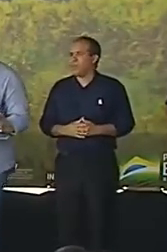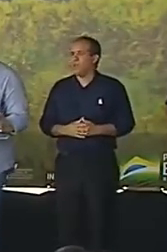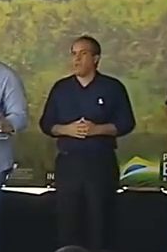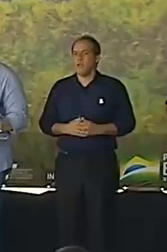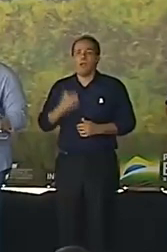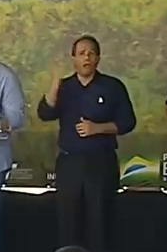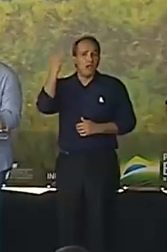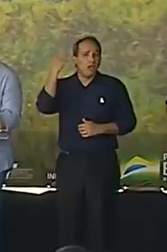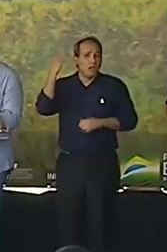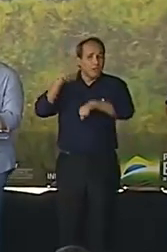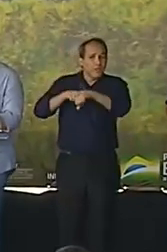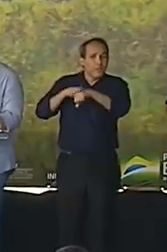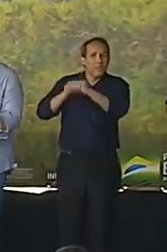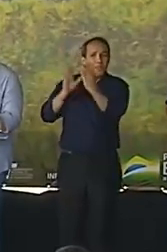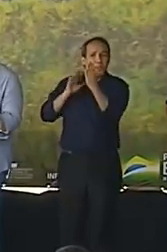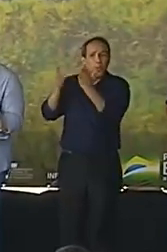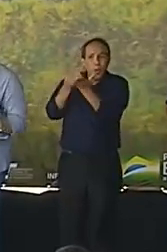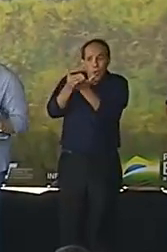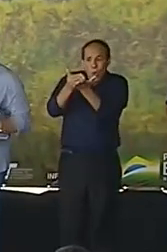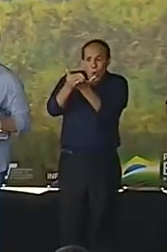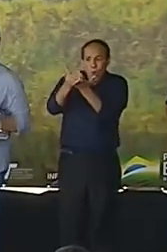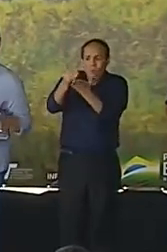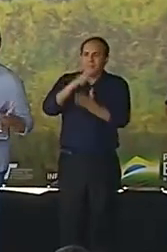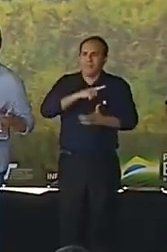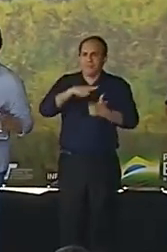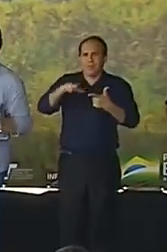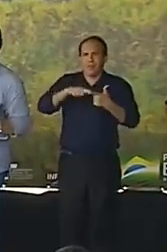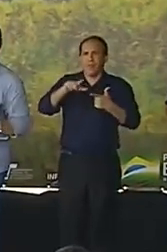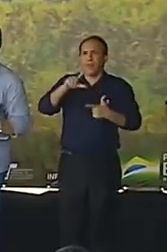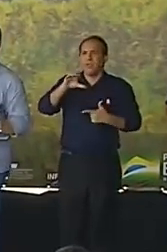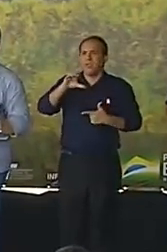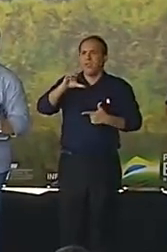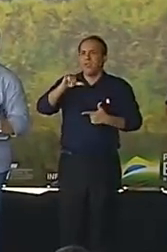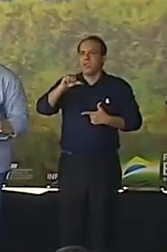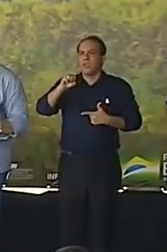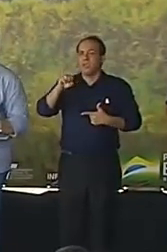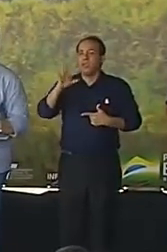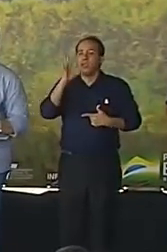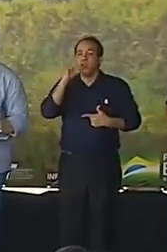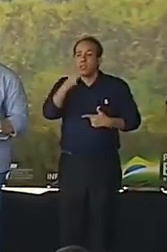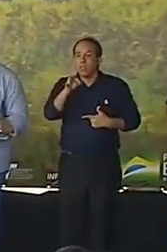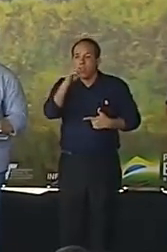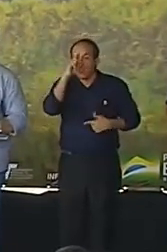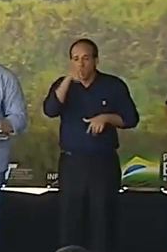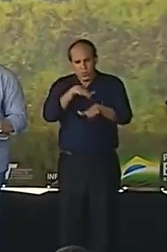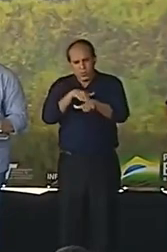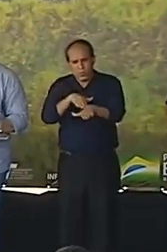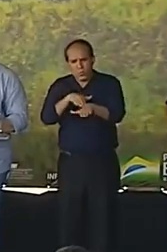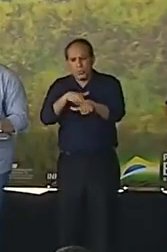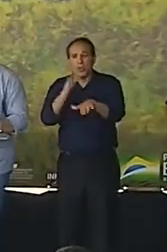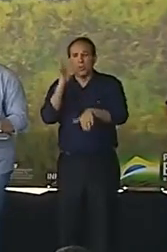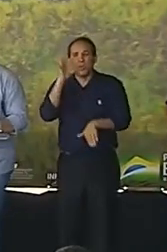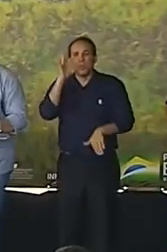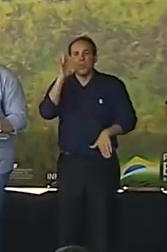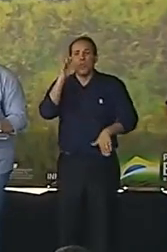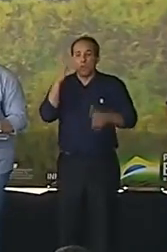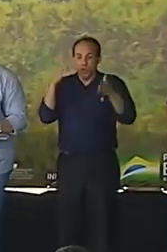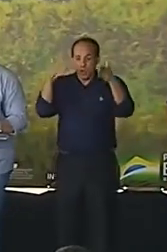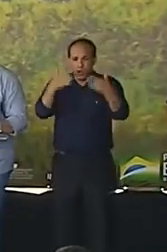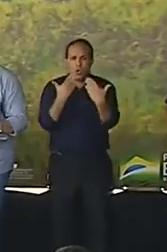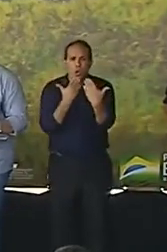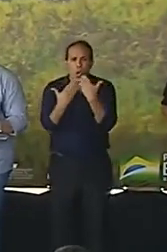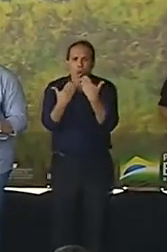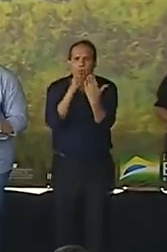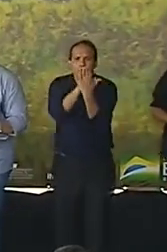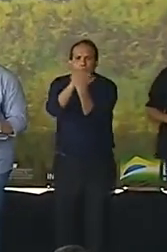Naquele momento que nós tínhamos uma crise, nós tínhamos 10 dias de fila, e que nós chegamos para falar com os caminhoneiros, eu